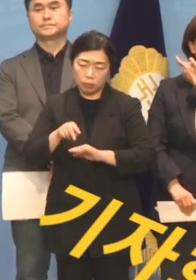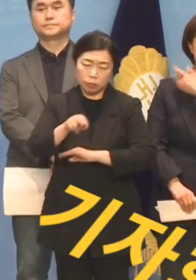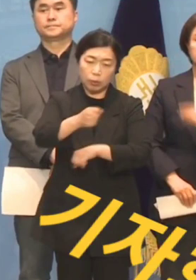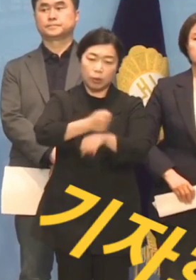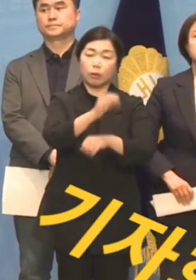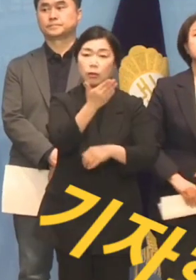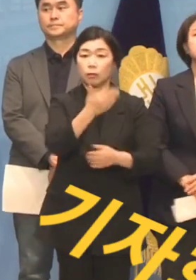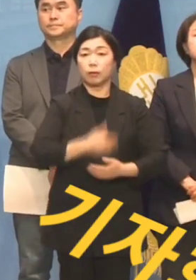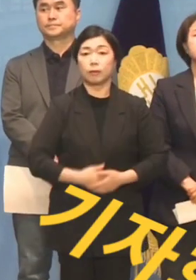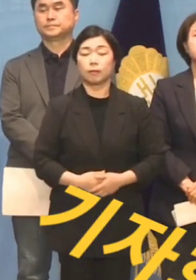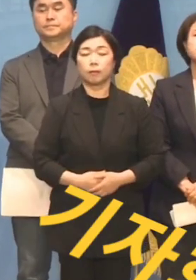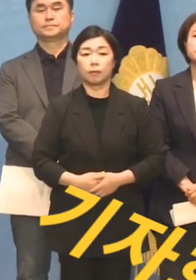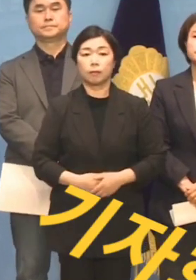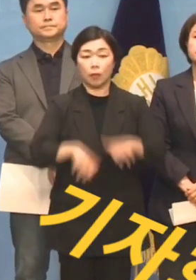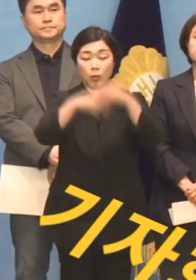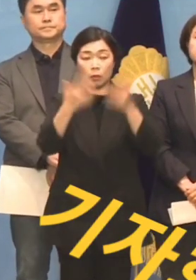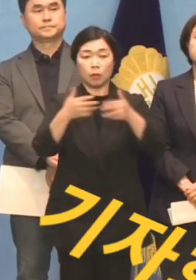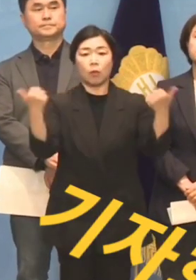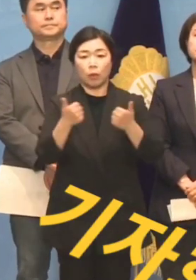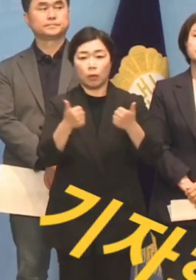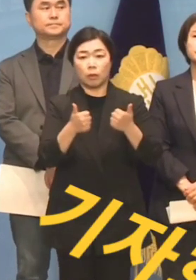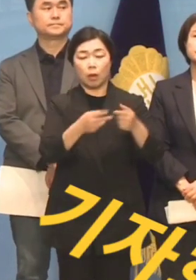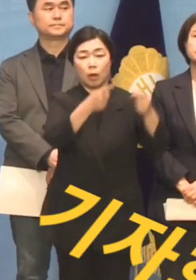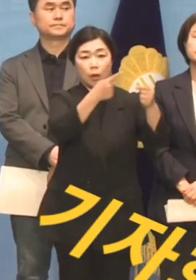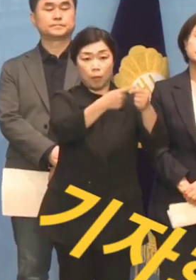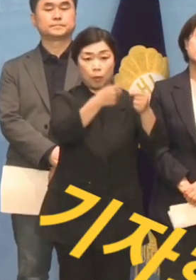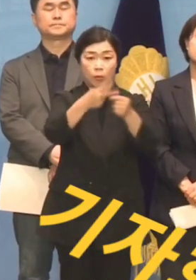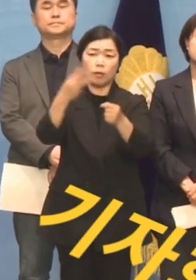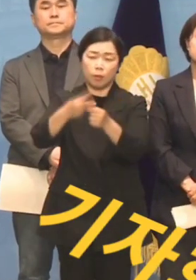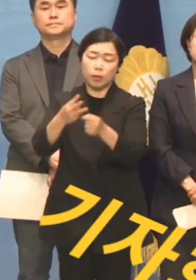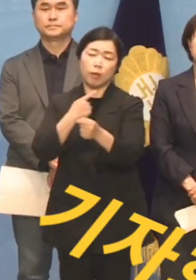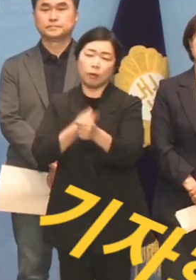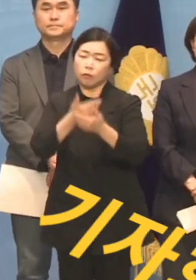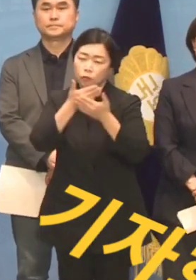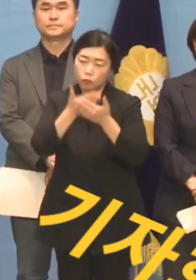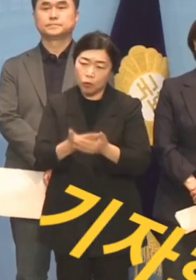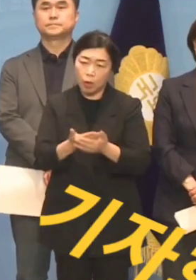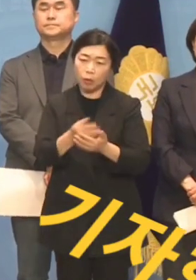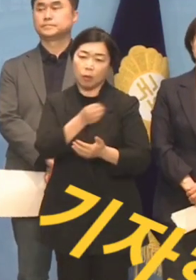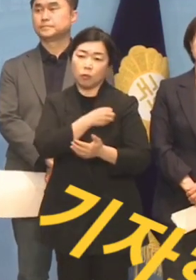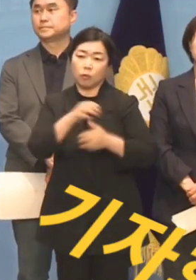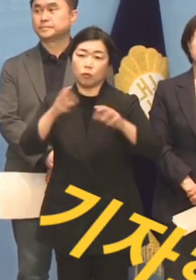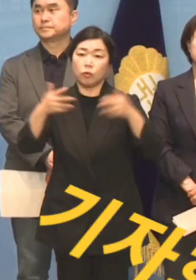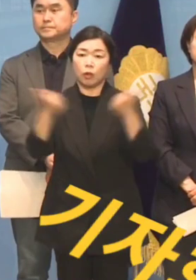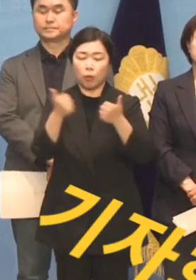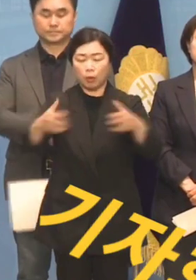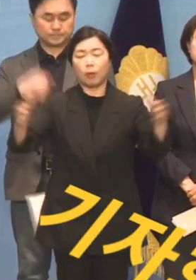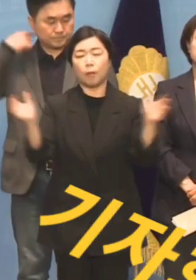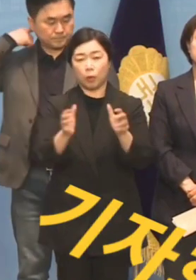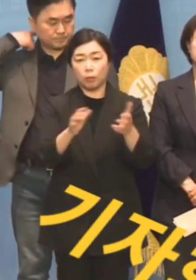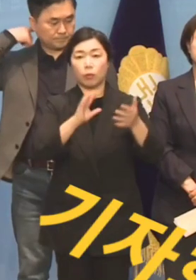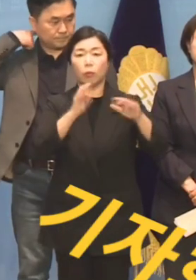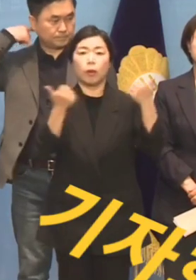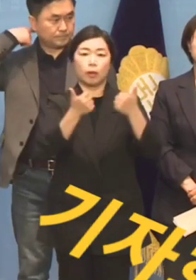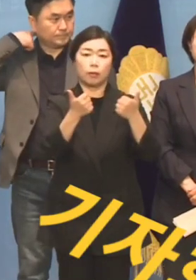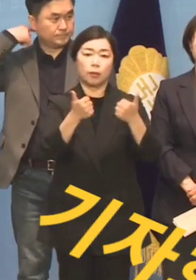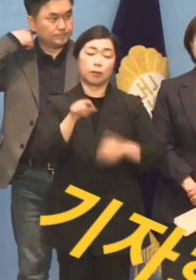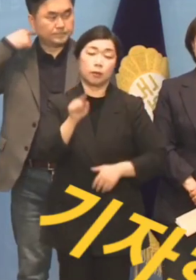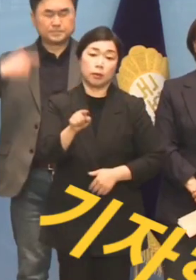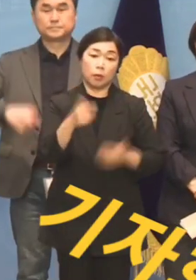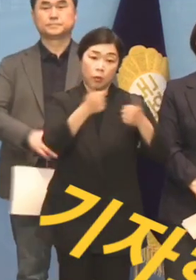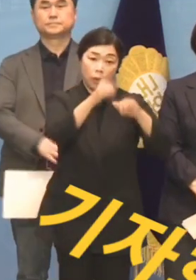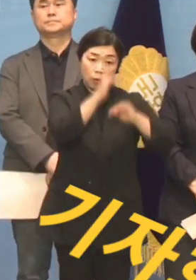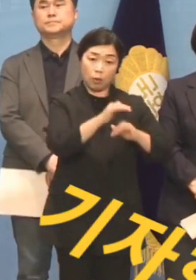이 전원위원회는 헌정사상 세 번째 있는 아주 귀한 경험이었습니다. 전원위원회를